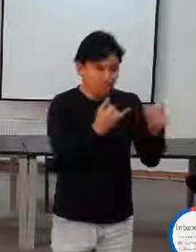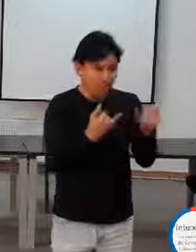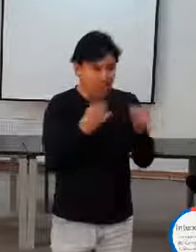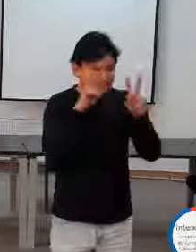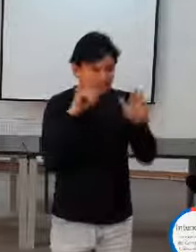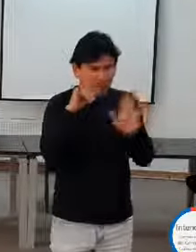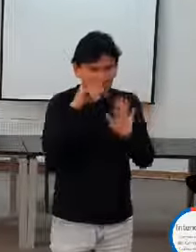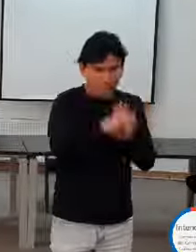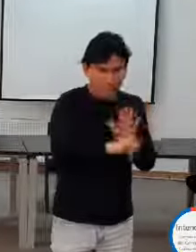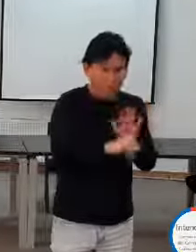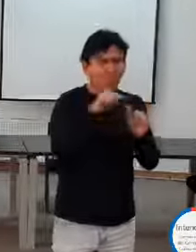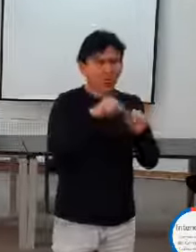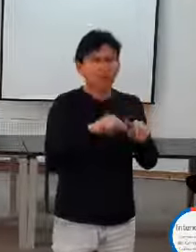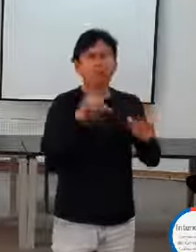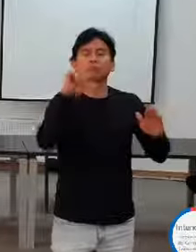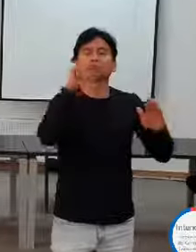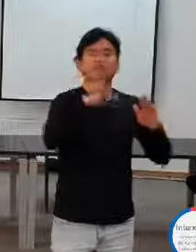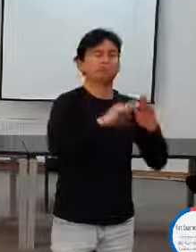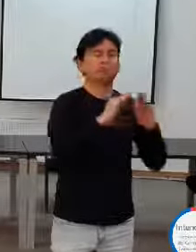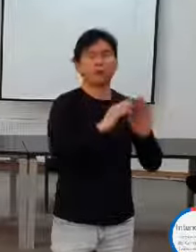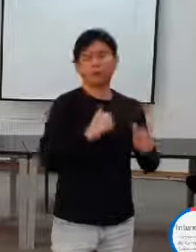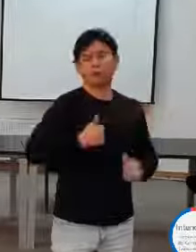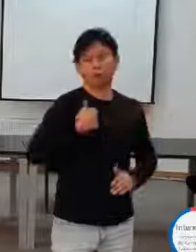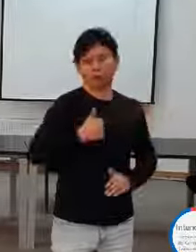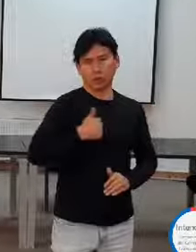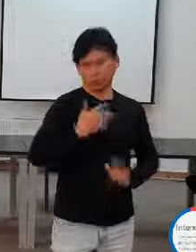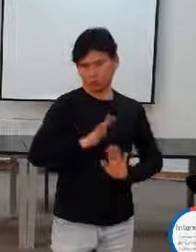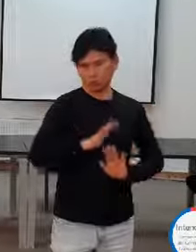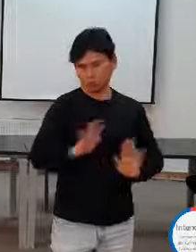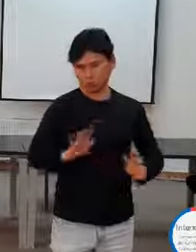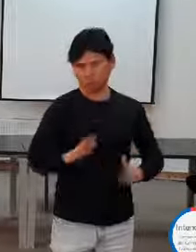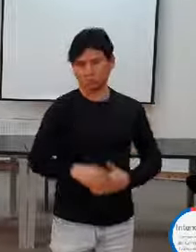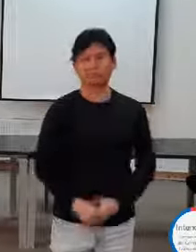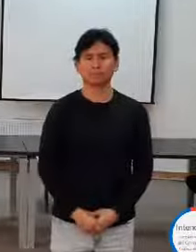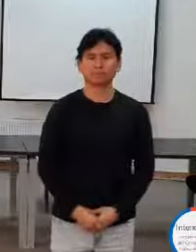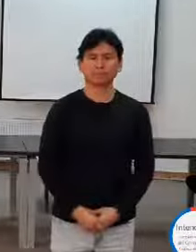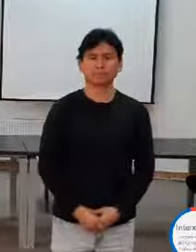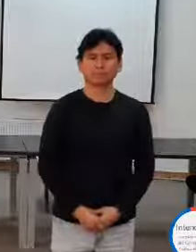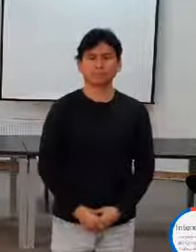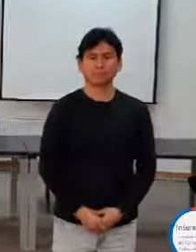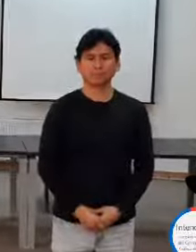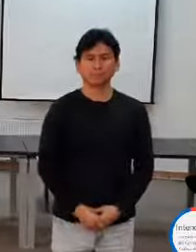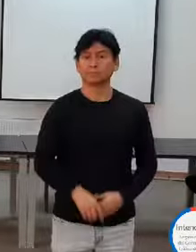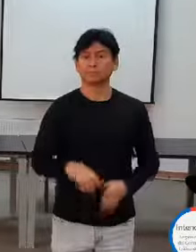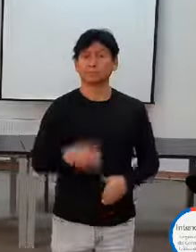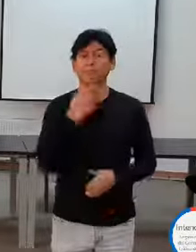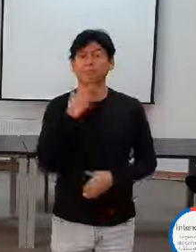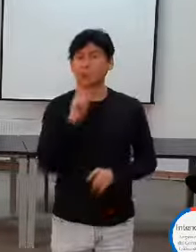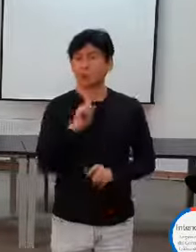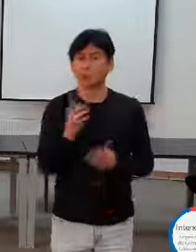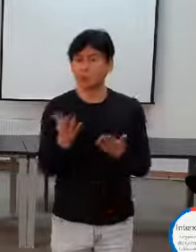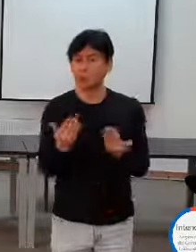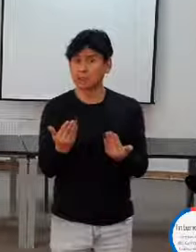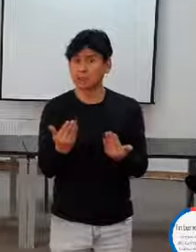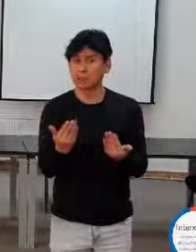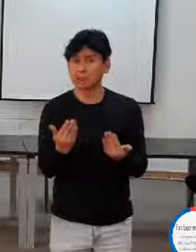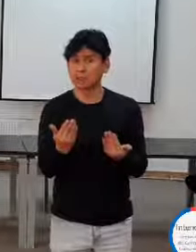de lo del avión, él se cuarentenó. Ah, perfecto. Tampoco es necesario que él